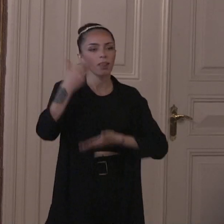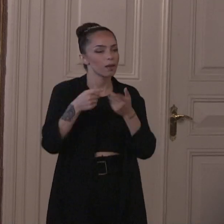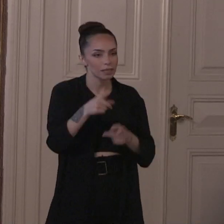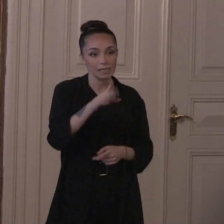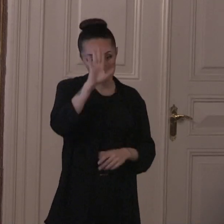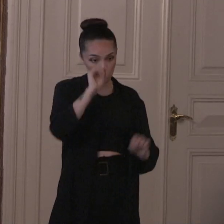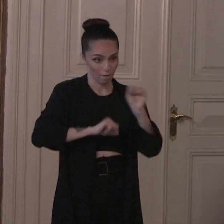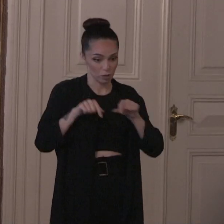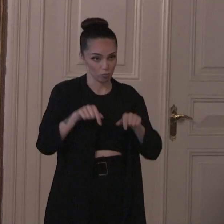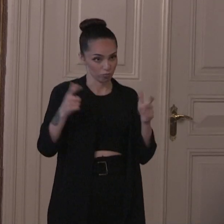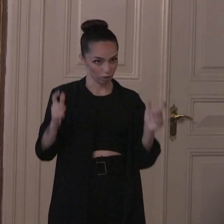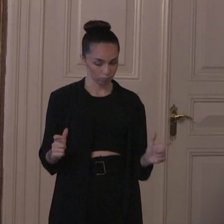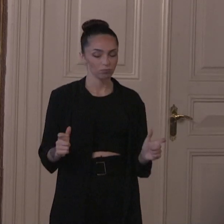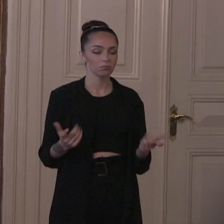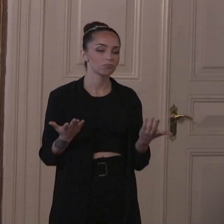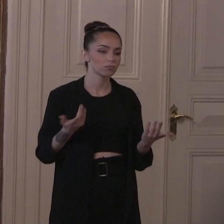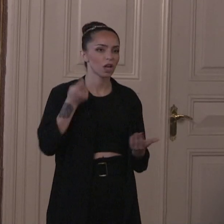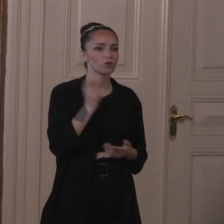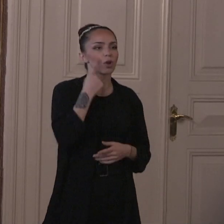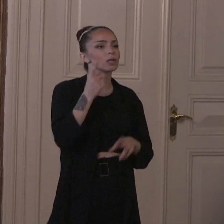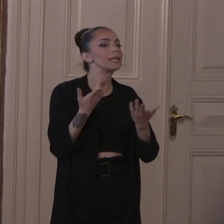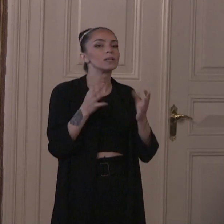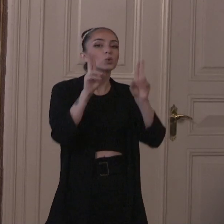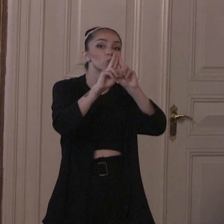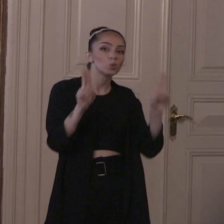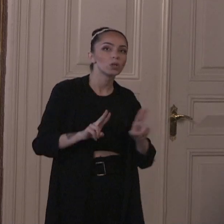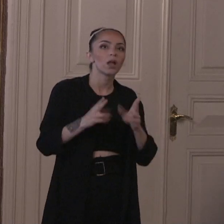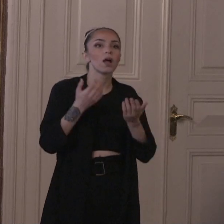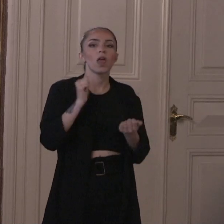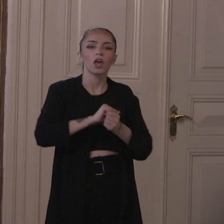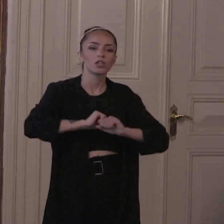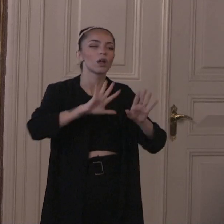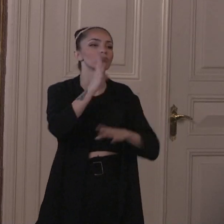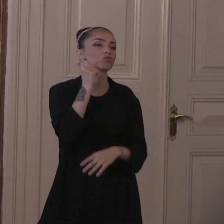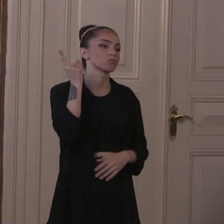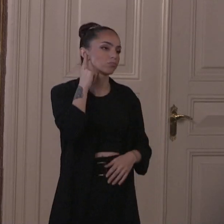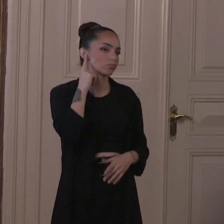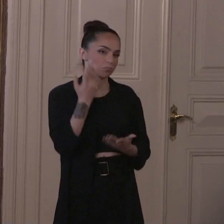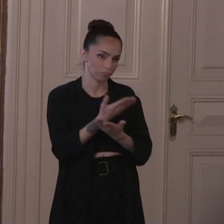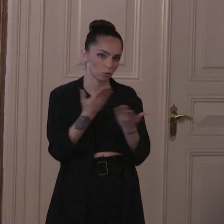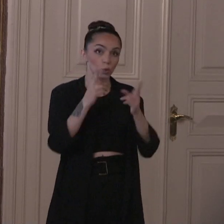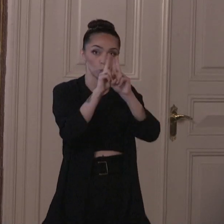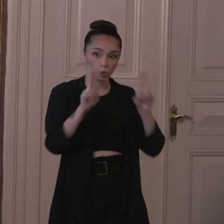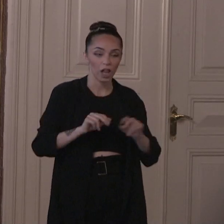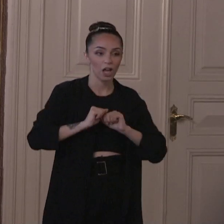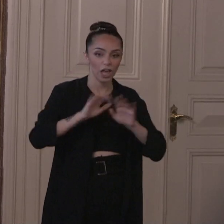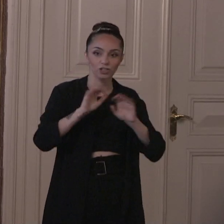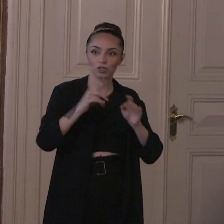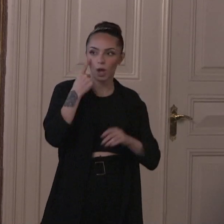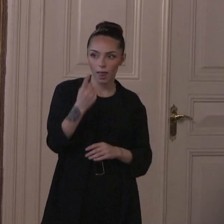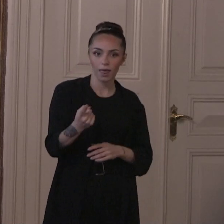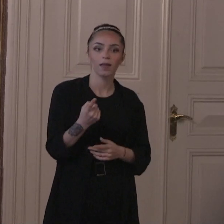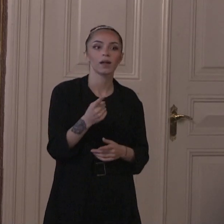İstanbul Üniversitesi aslında uluslararası yayıncılık alanında da ön planda. uluslararası yayıncılığı